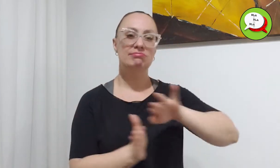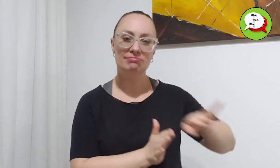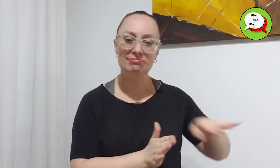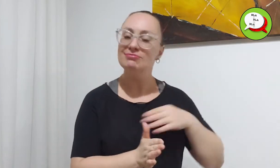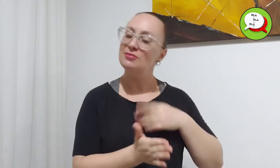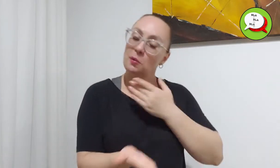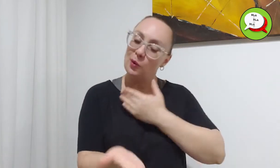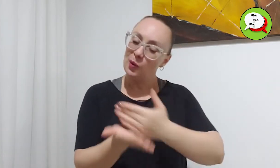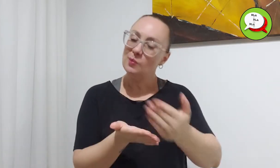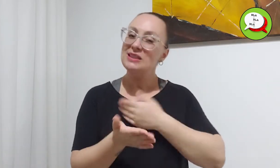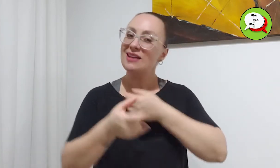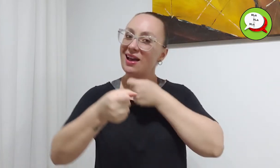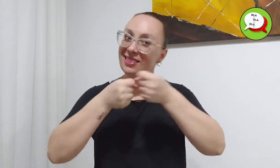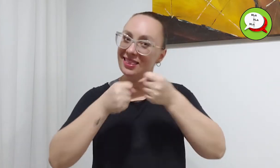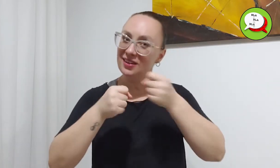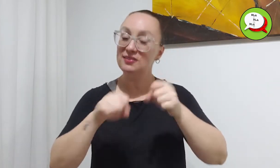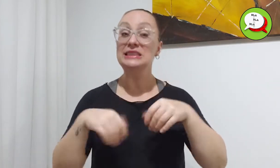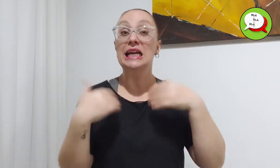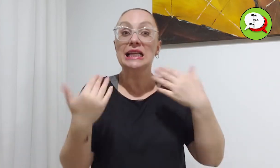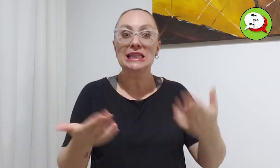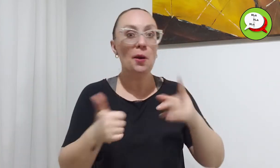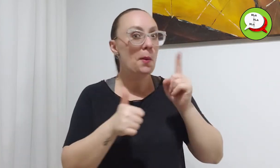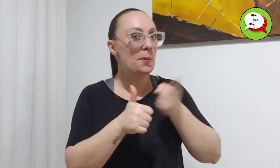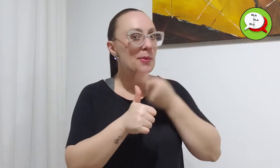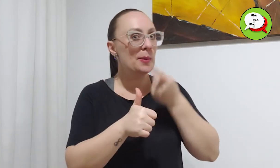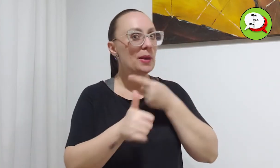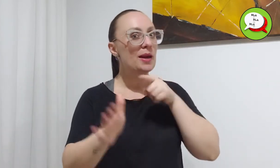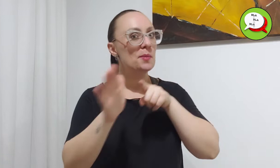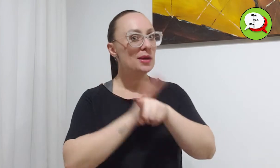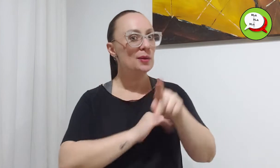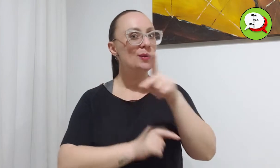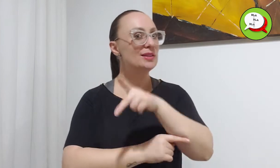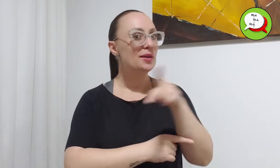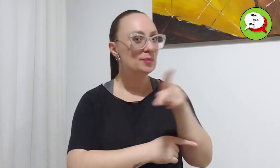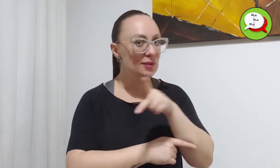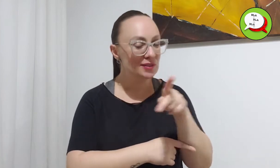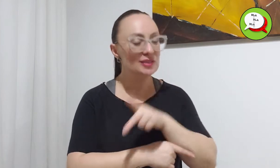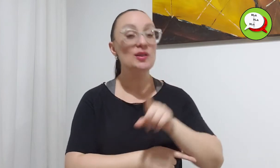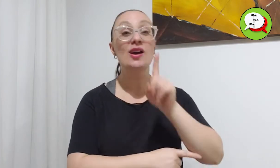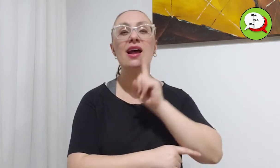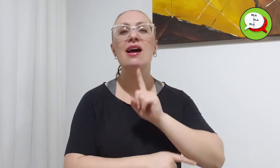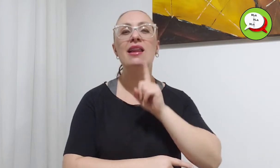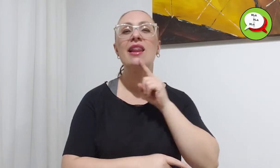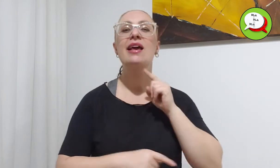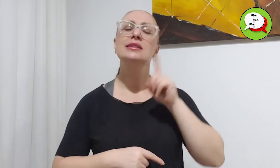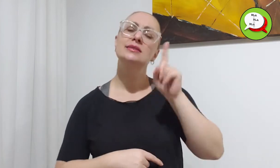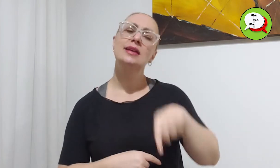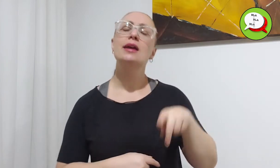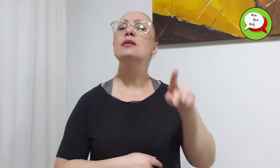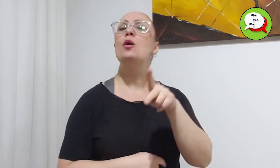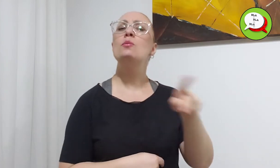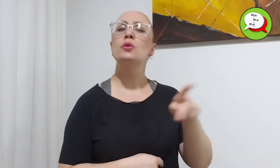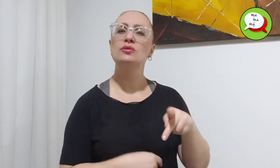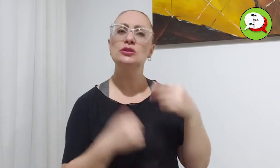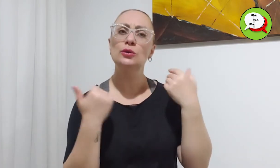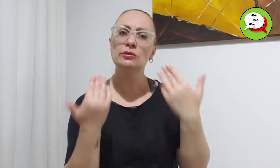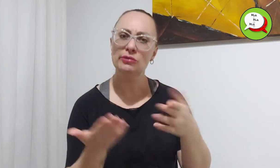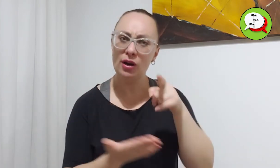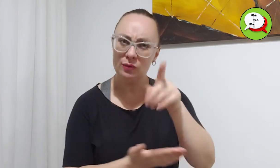entrevista? Então, nossa primeira pergunta para o nosso professor é: professor, você já